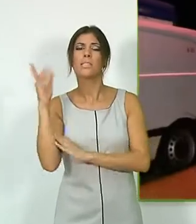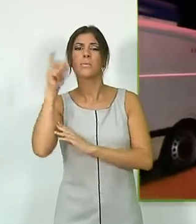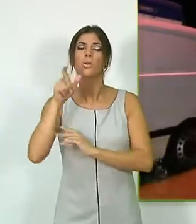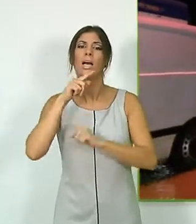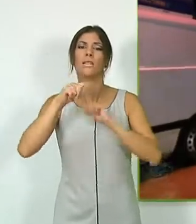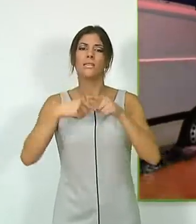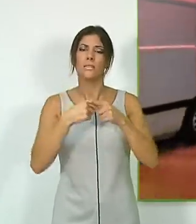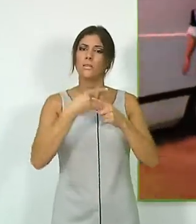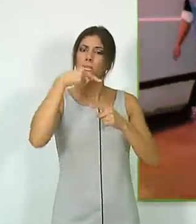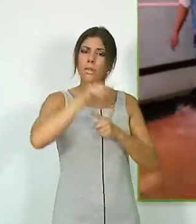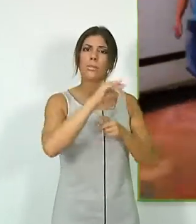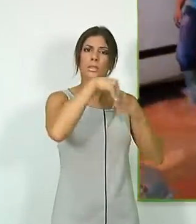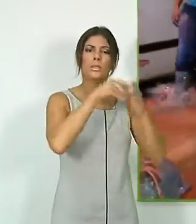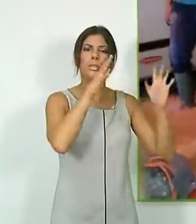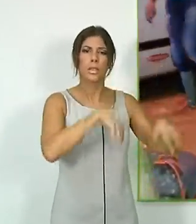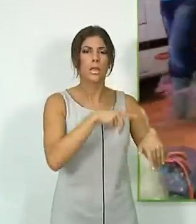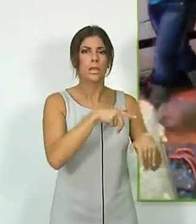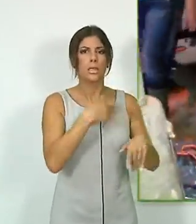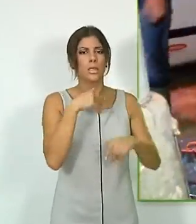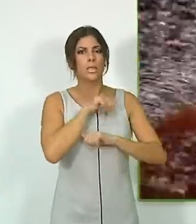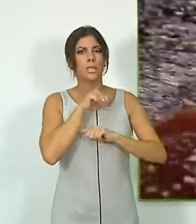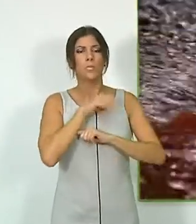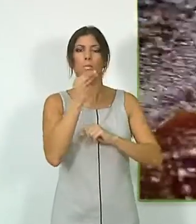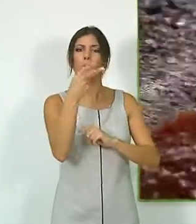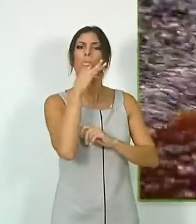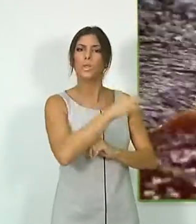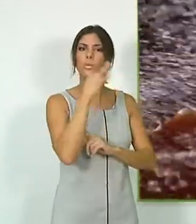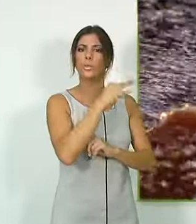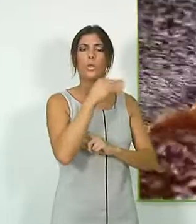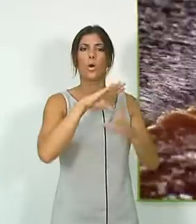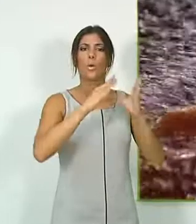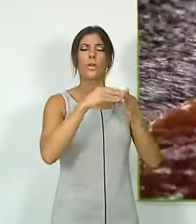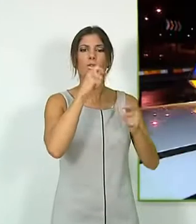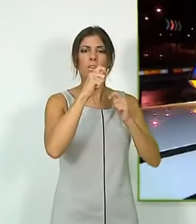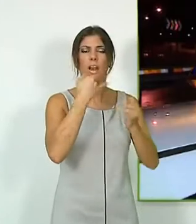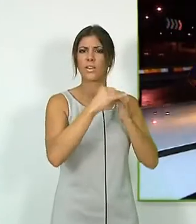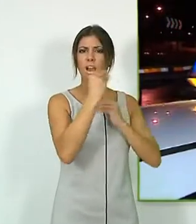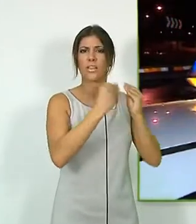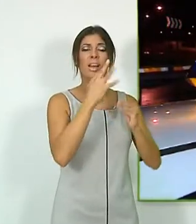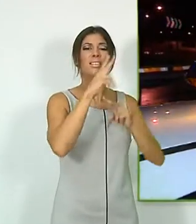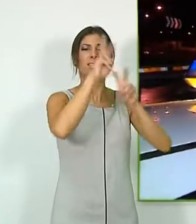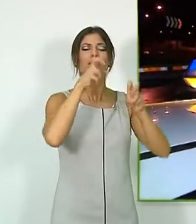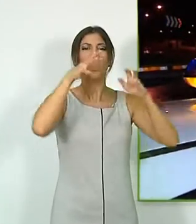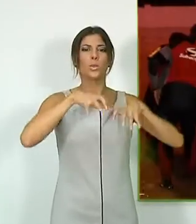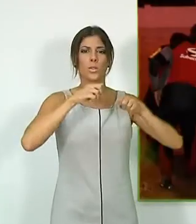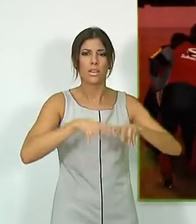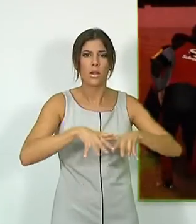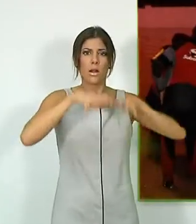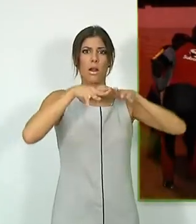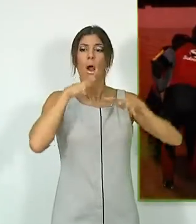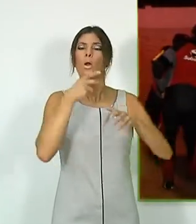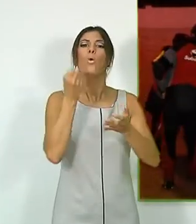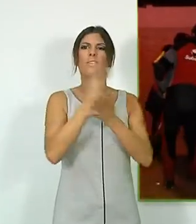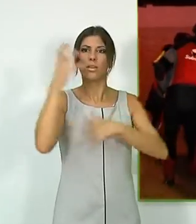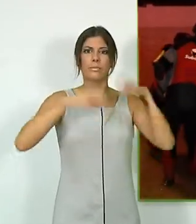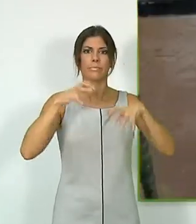en particular los de la provincia de Cádiz, siguen esperando las ayudas prometidas por los gobiernos socialistas en relación a las inundaciones. Sanz ha